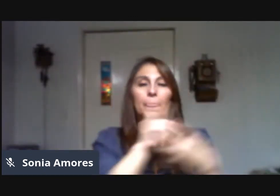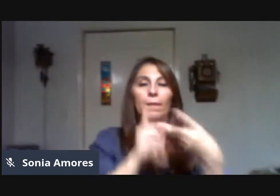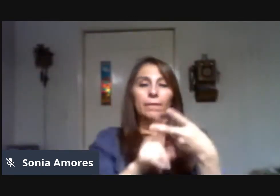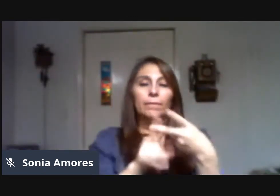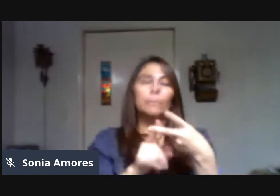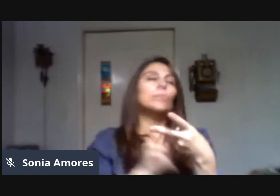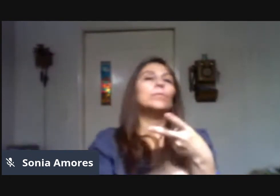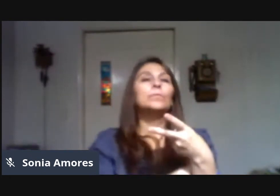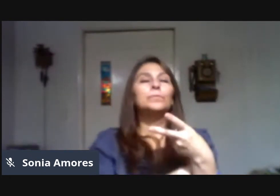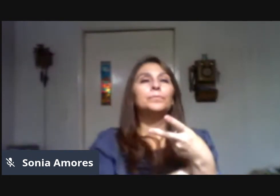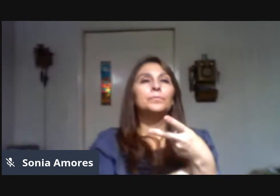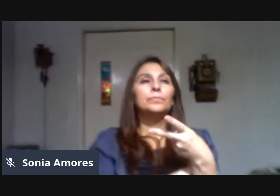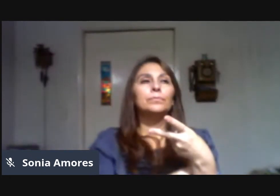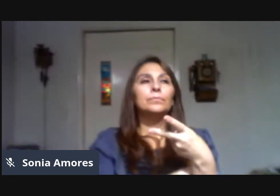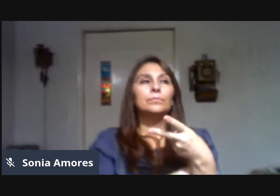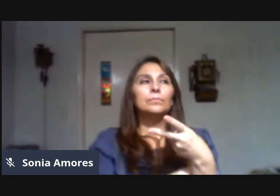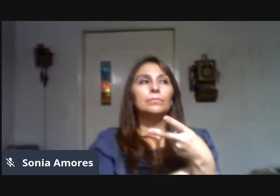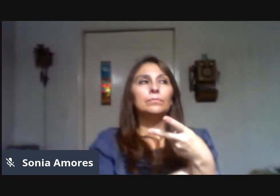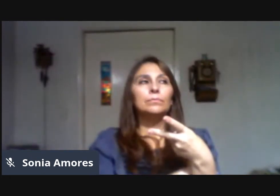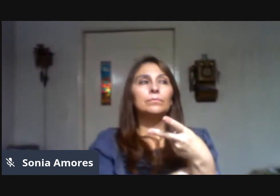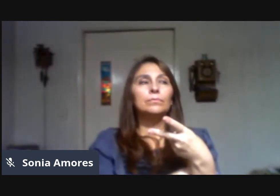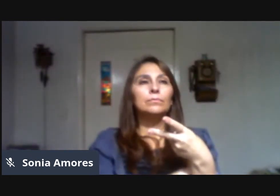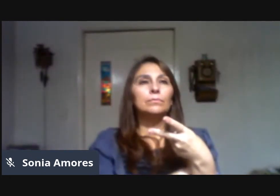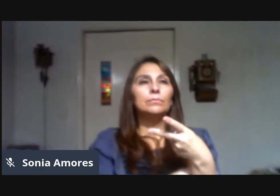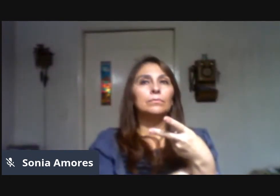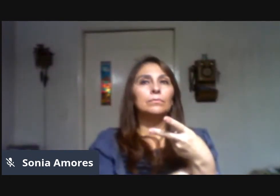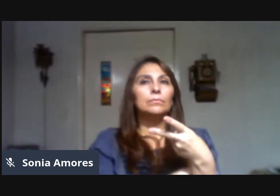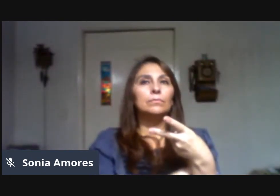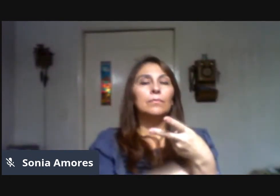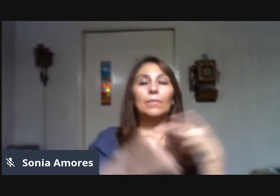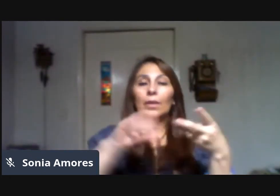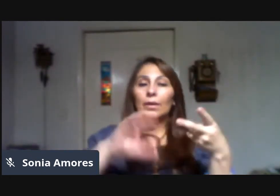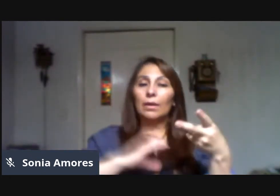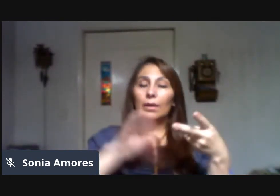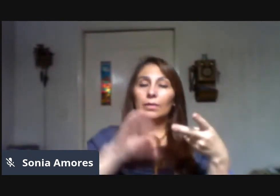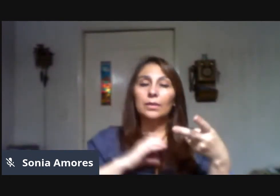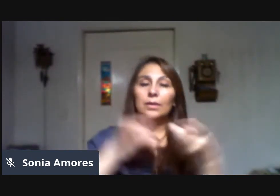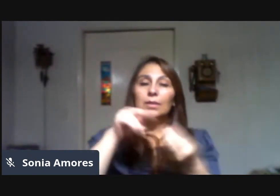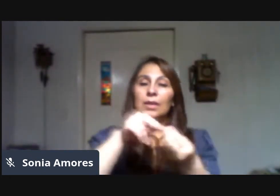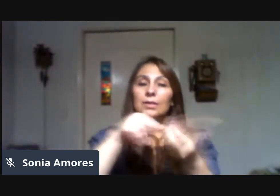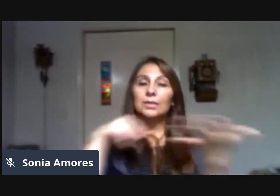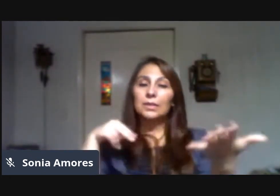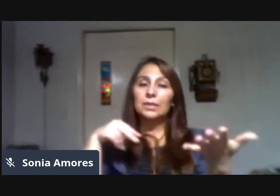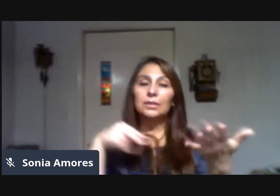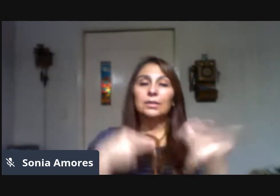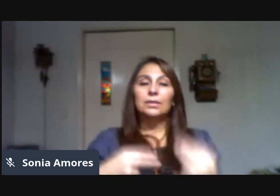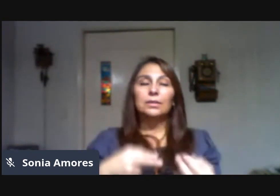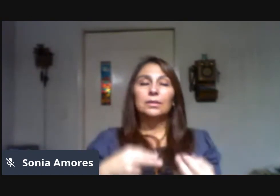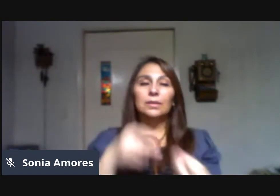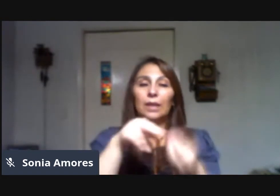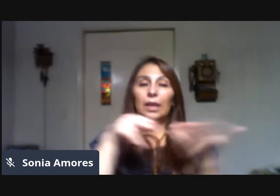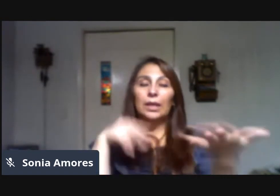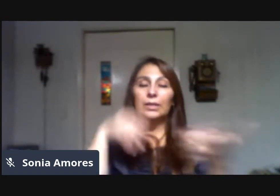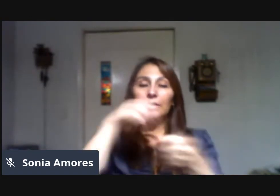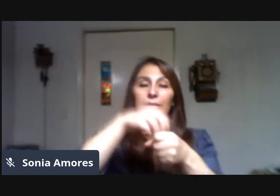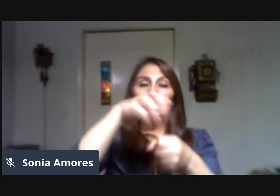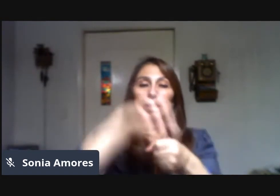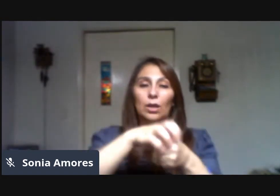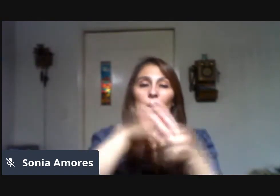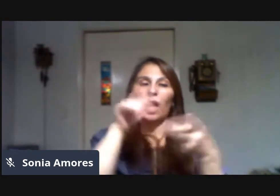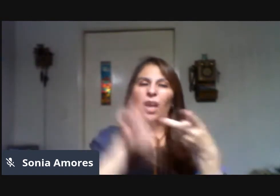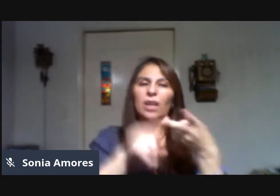esa relación de esas características de la crisis de civilización frente a los elementos de lo que